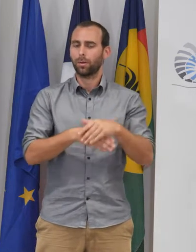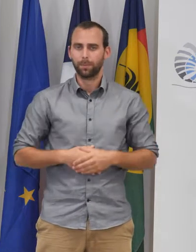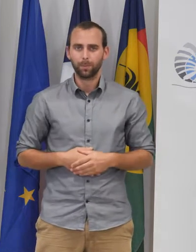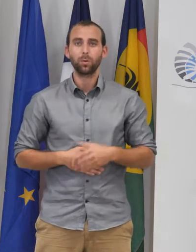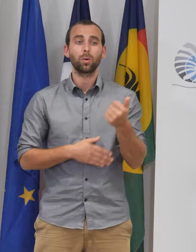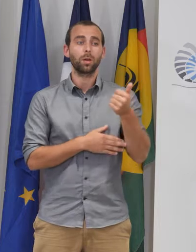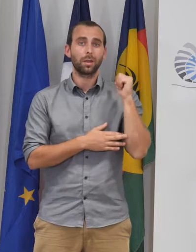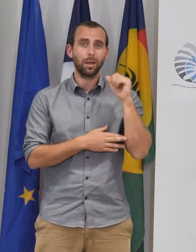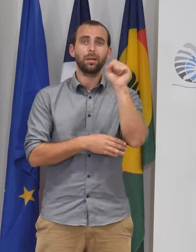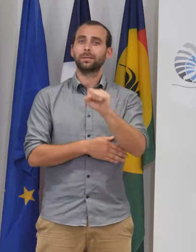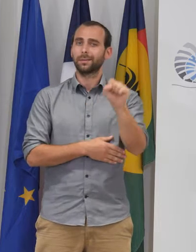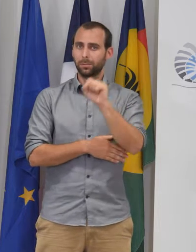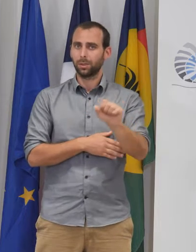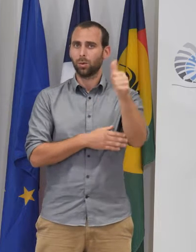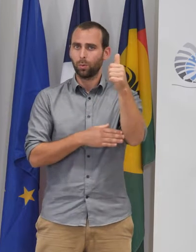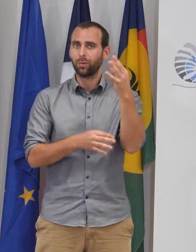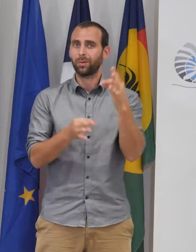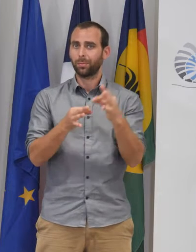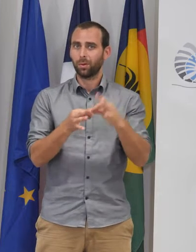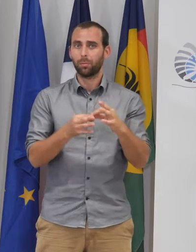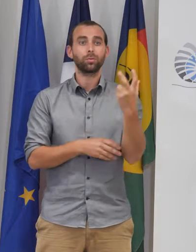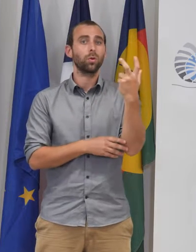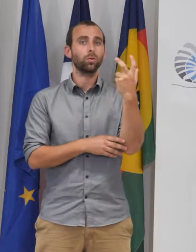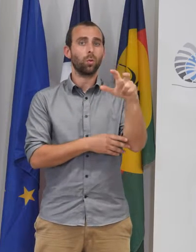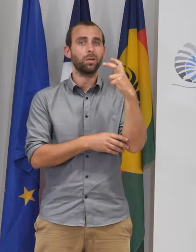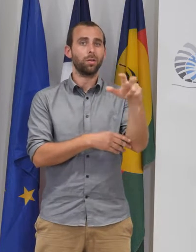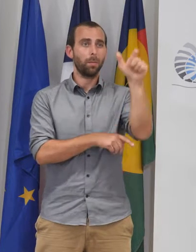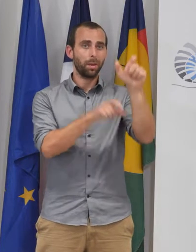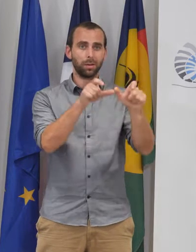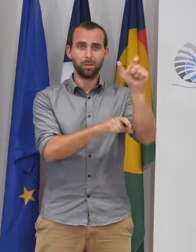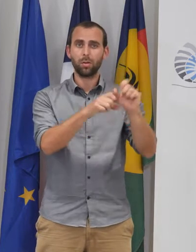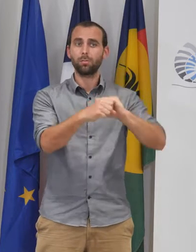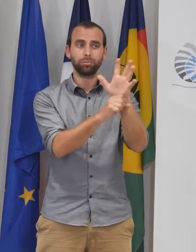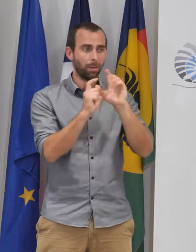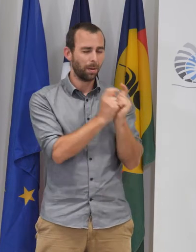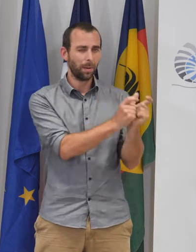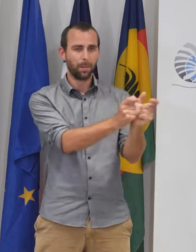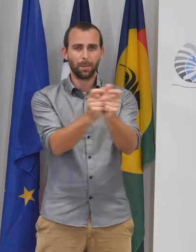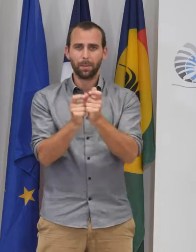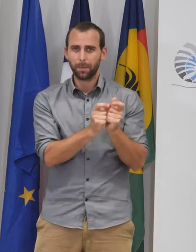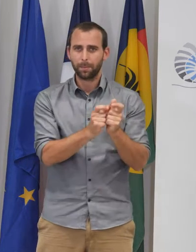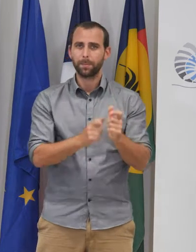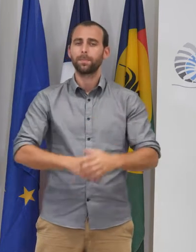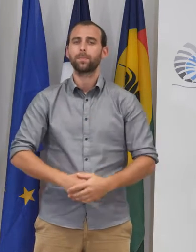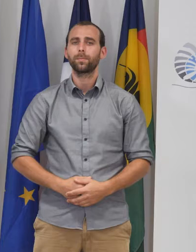samedi 11 septembre, 300 nouveaux cas positifs de Covid-19 ont été confirmés.